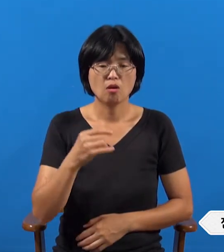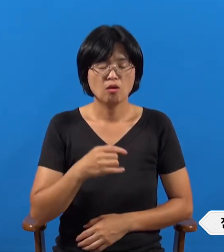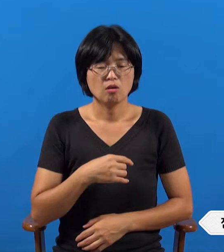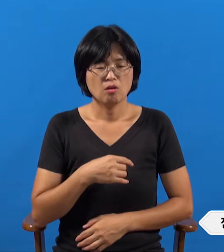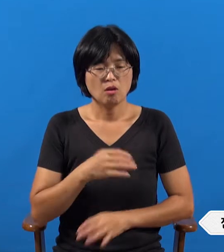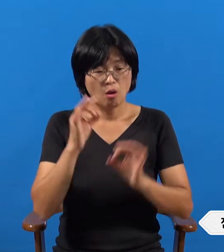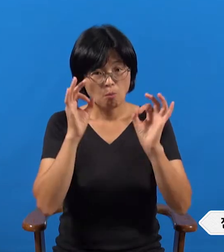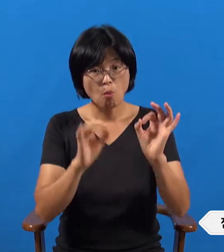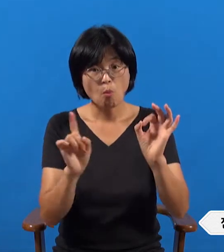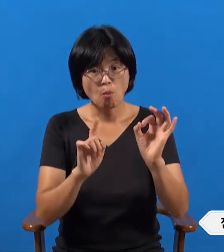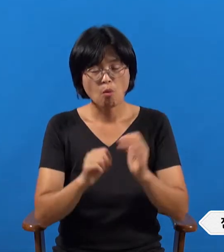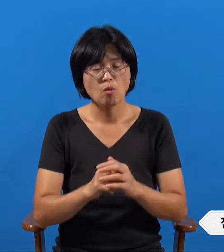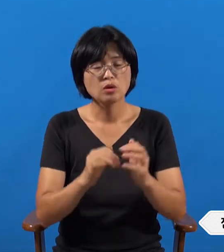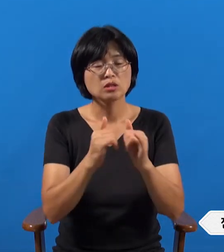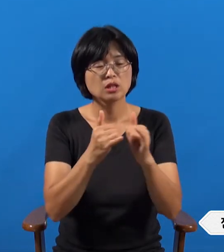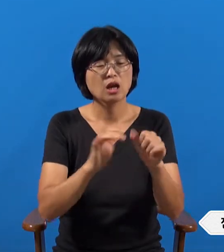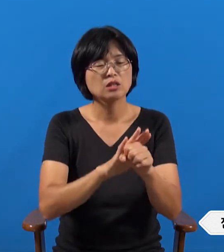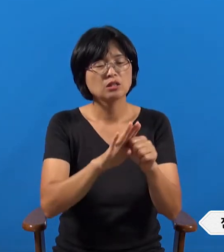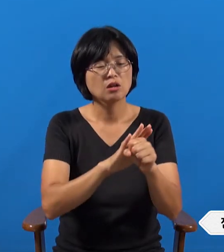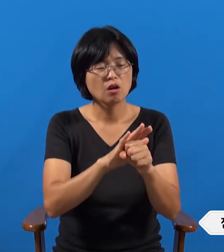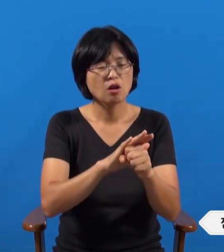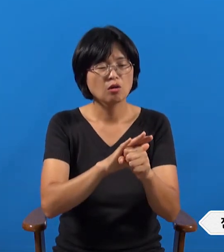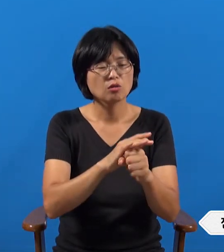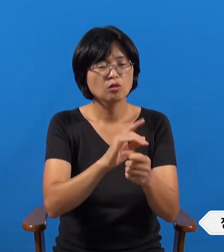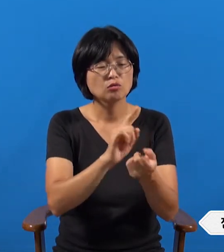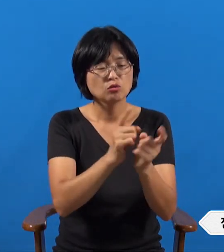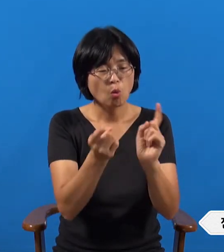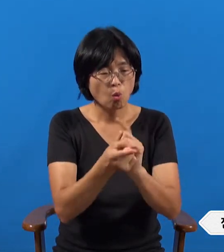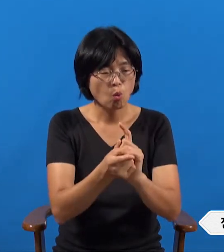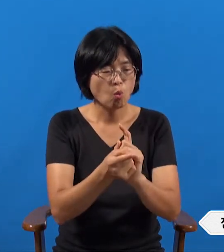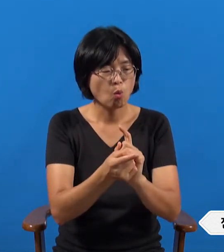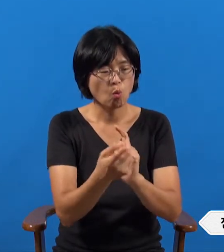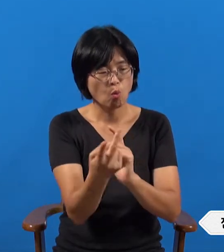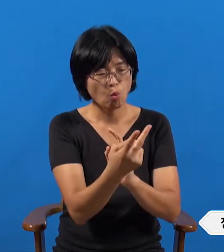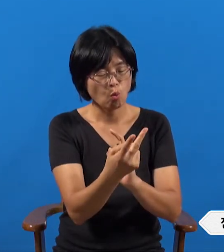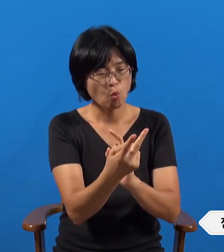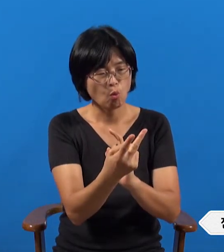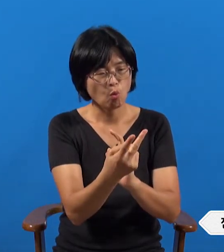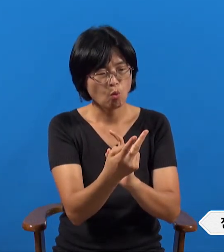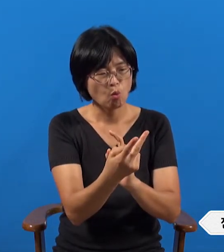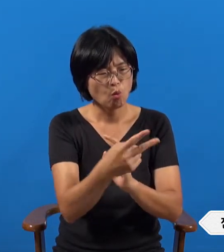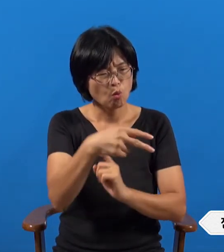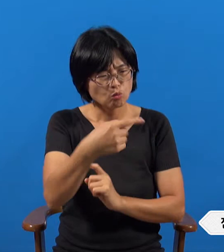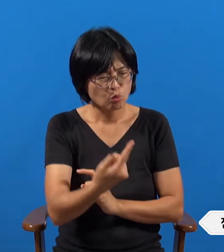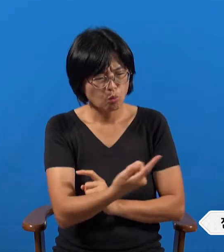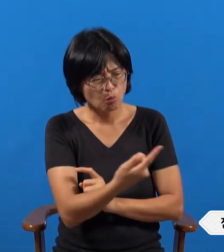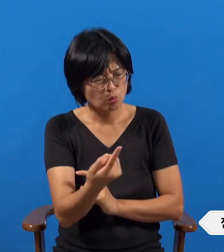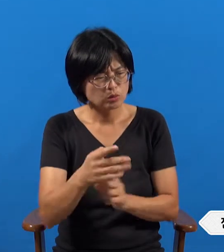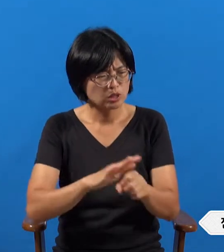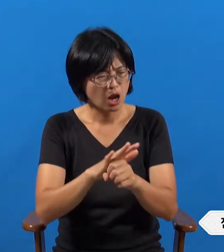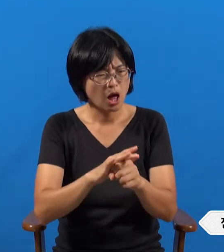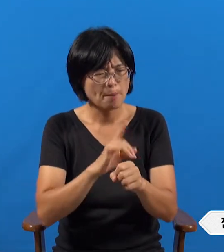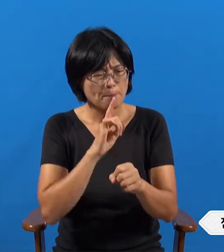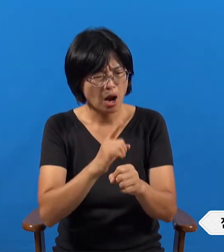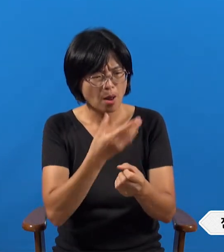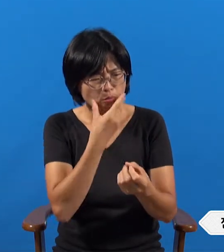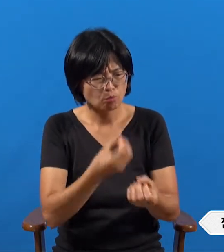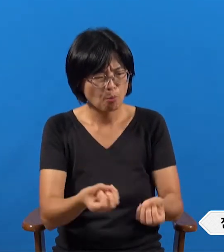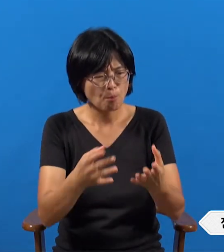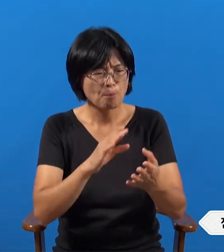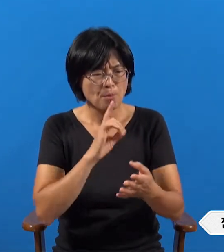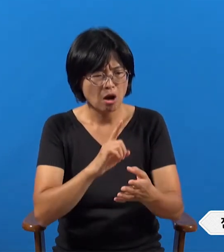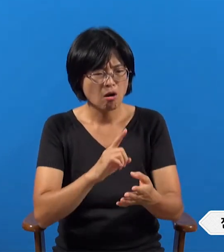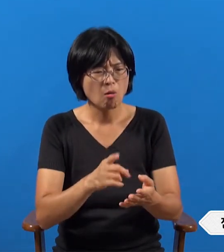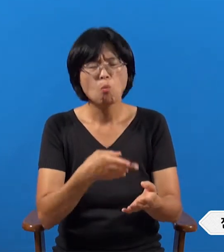사실 가만히 보면 어떨 때는 사랑하는 사람들끼리도 그 사랑한다는 축복된 말을 하지 못할 때가